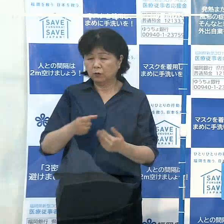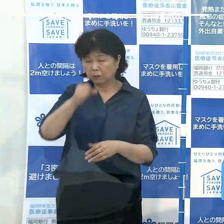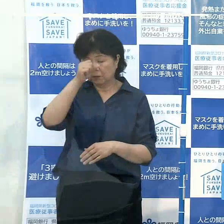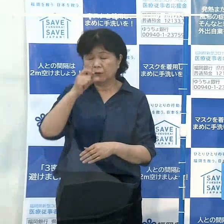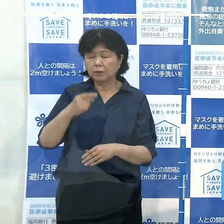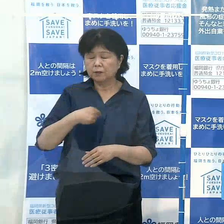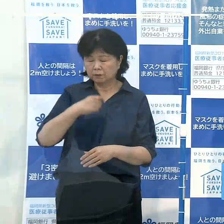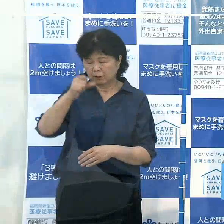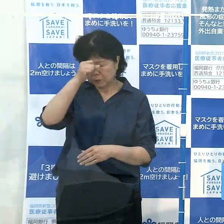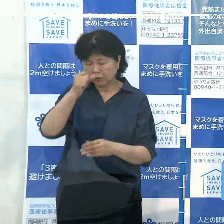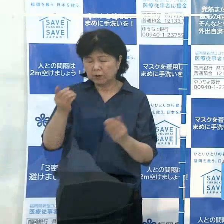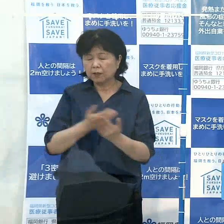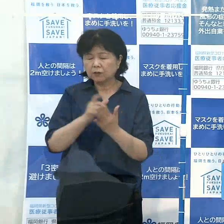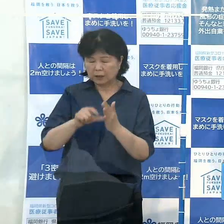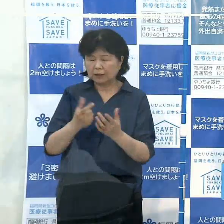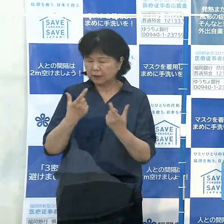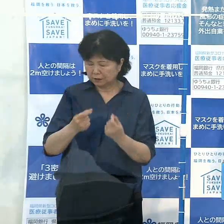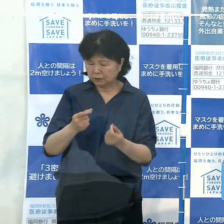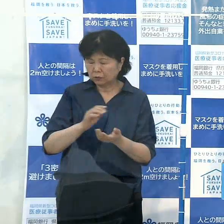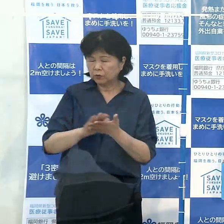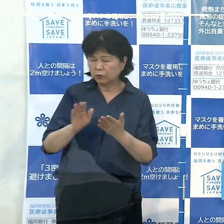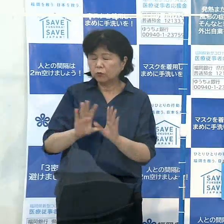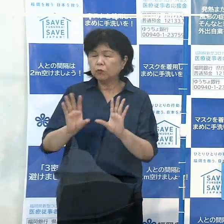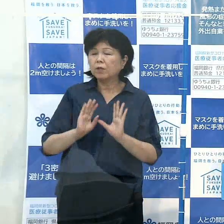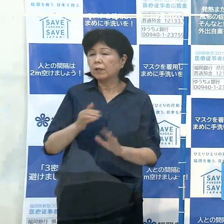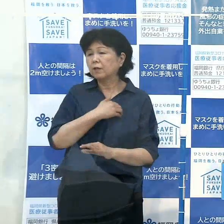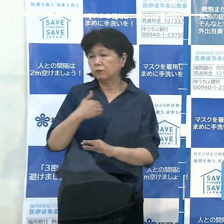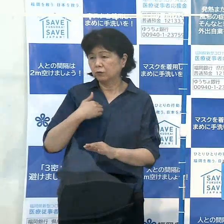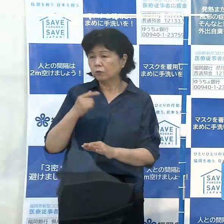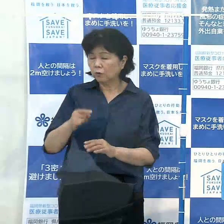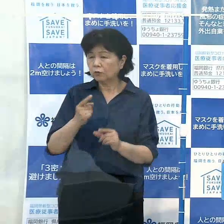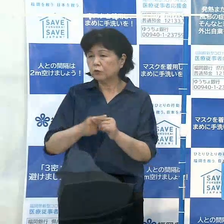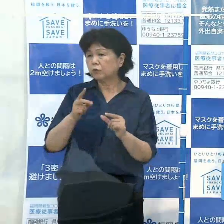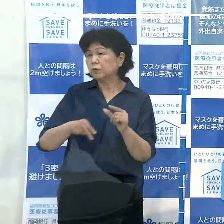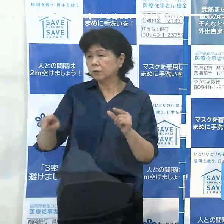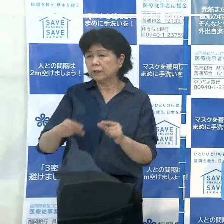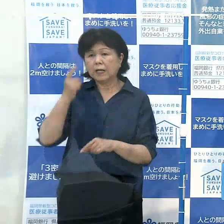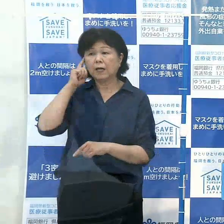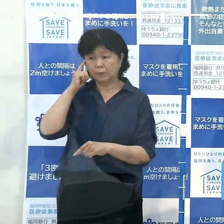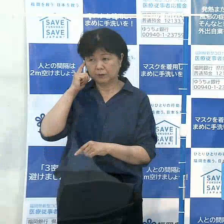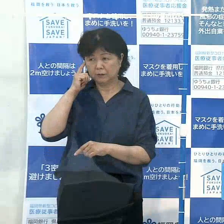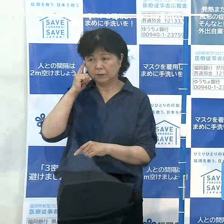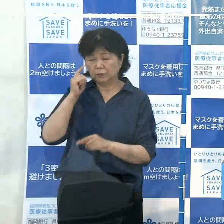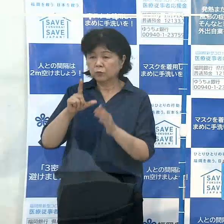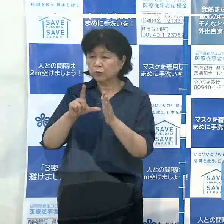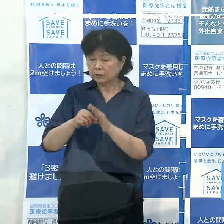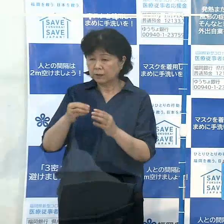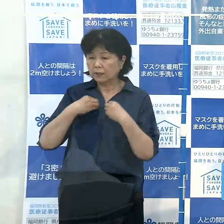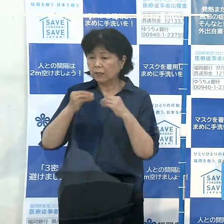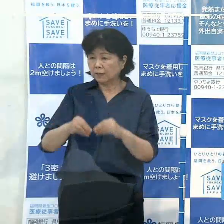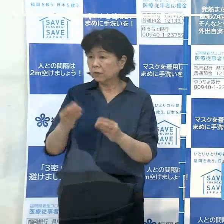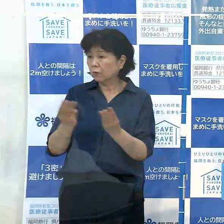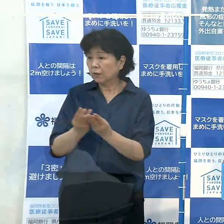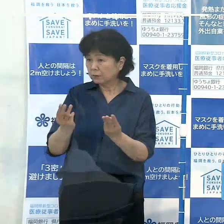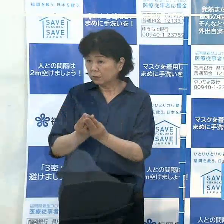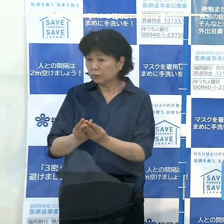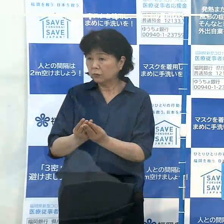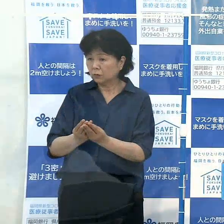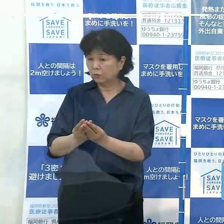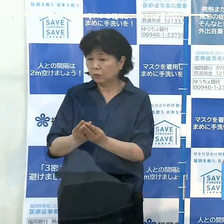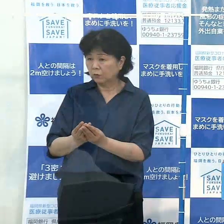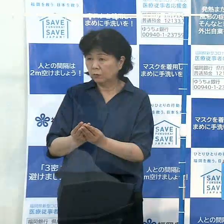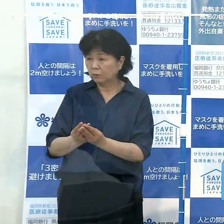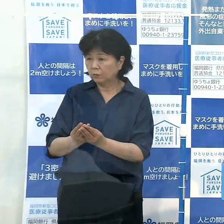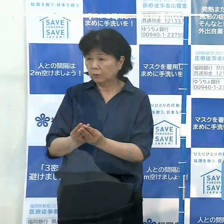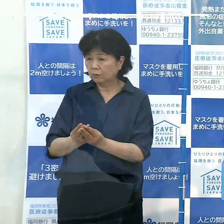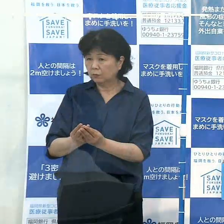かり治療を受けられると、その体制を中心に考えていくと。でその際感染者数って頭数の問題も当然ベ